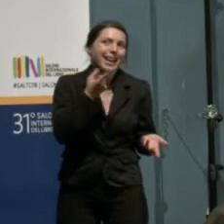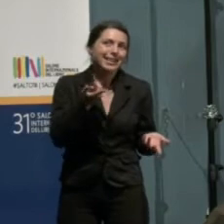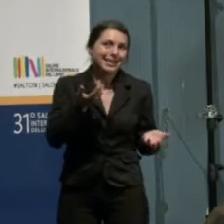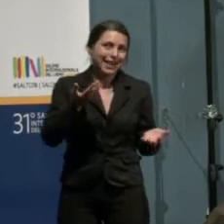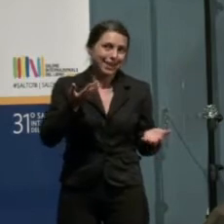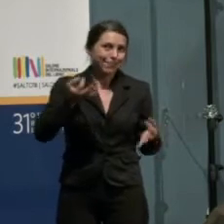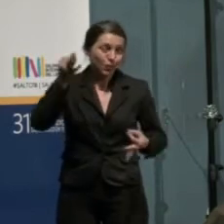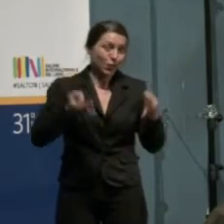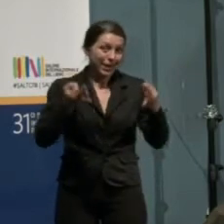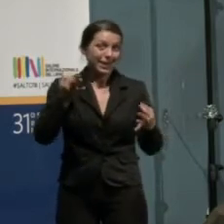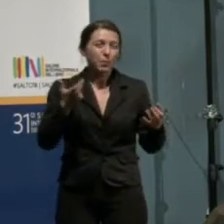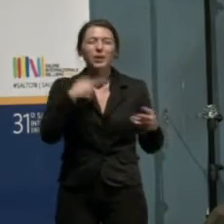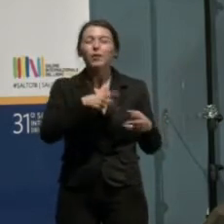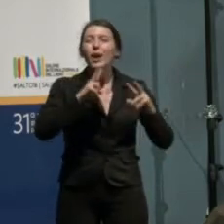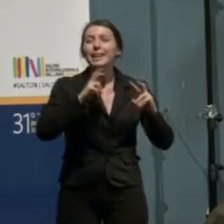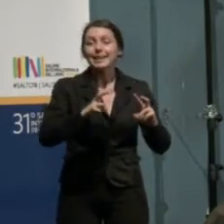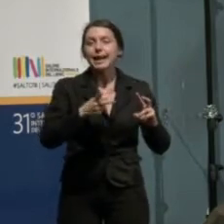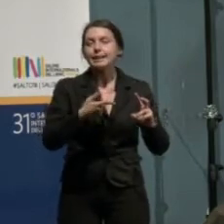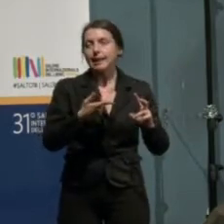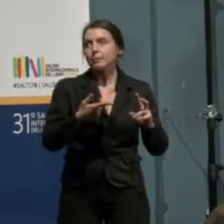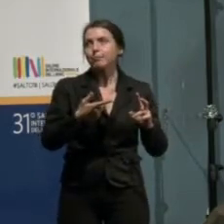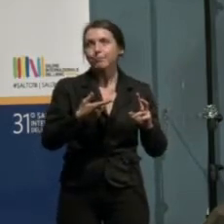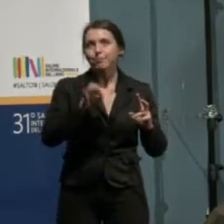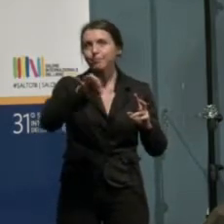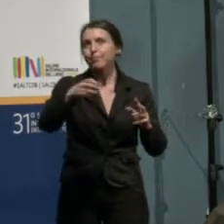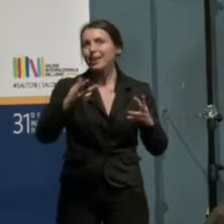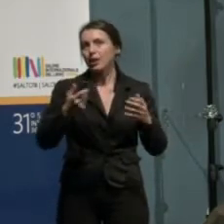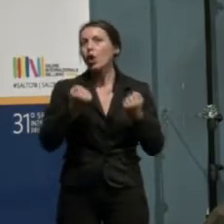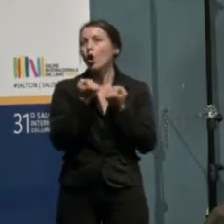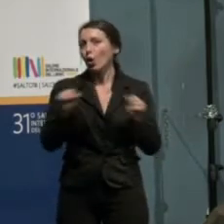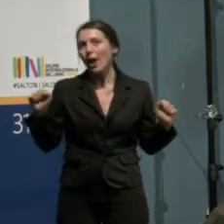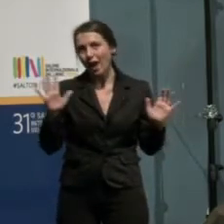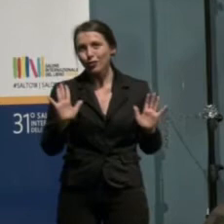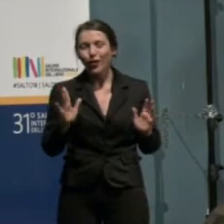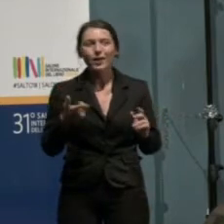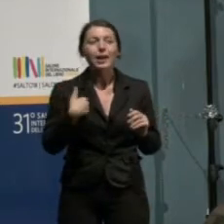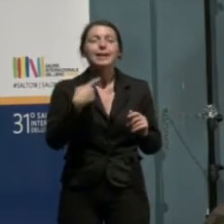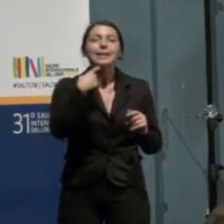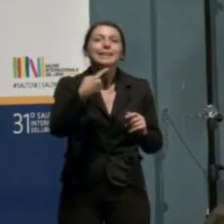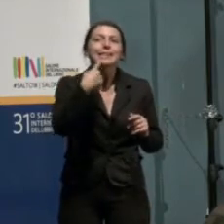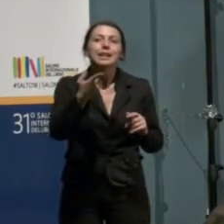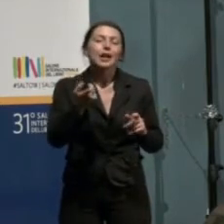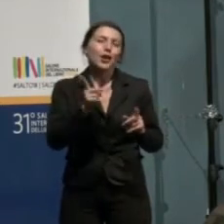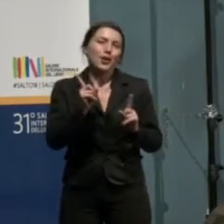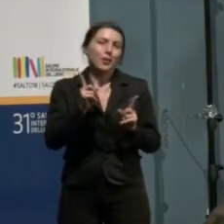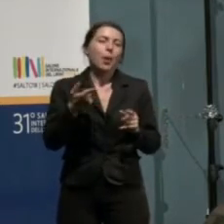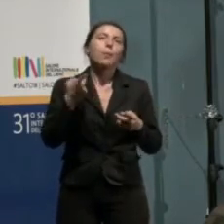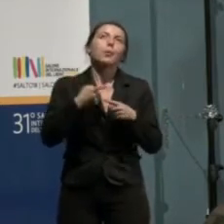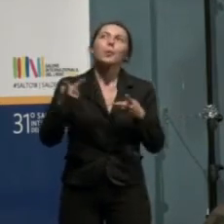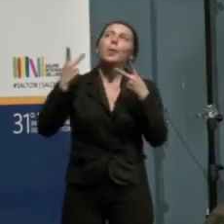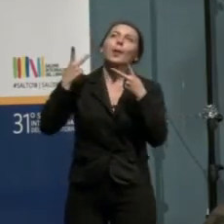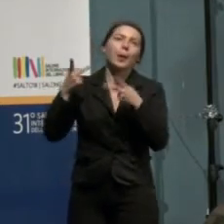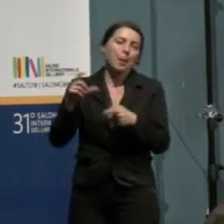queste ricerche sono molto spesso inchieste molto coraggiose hanno già svelato senza entrare adesso a vantare i meriti del premium hanno già